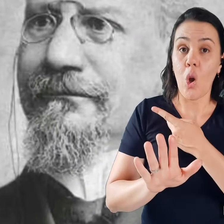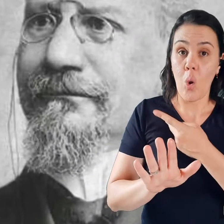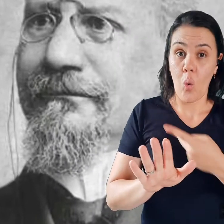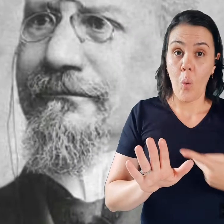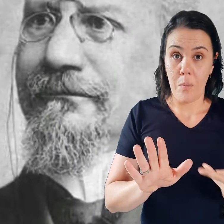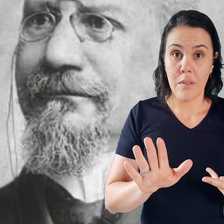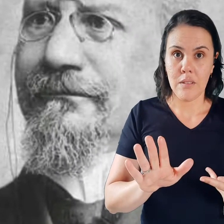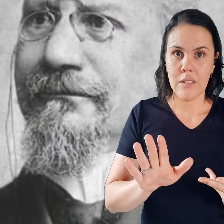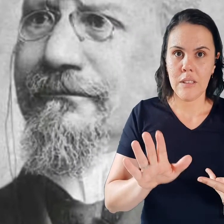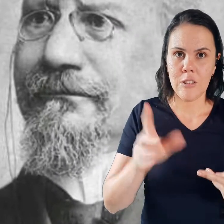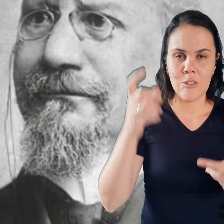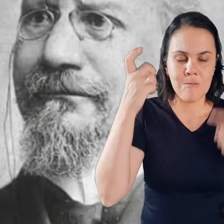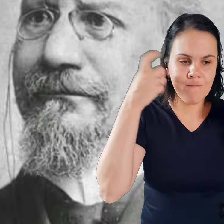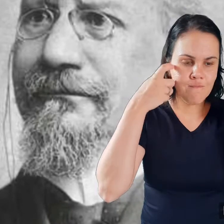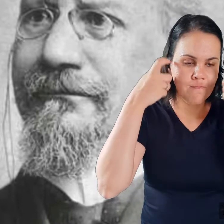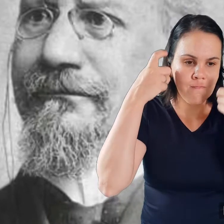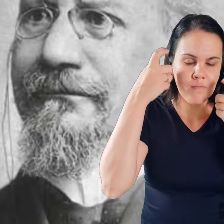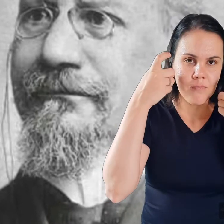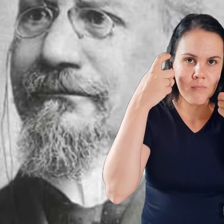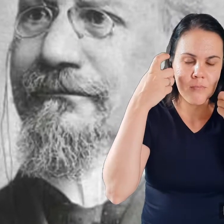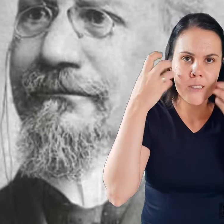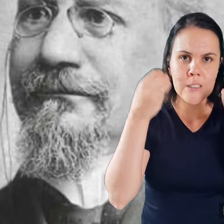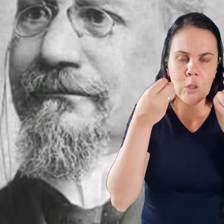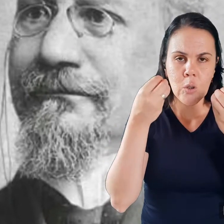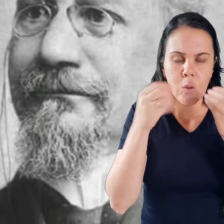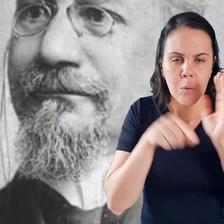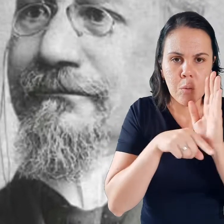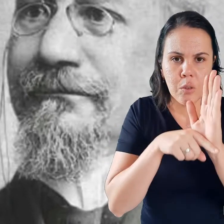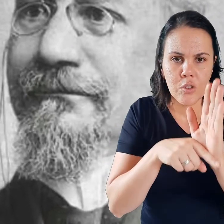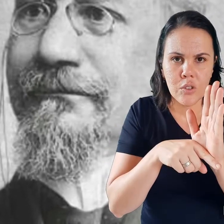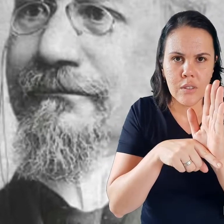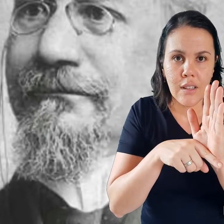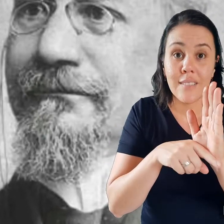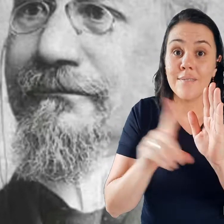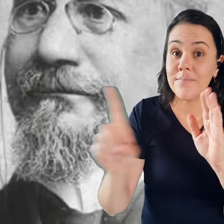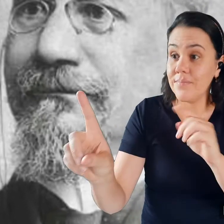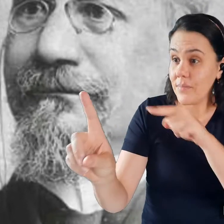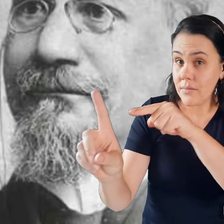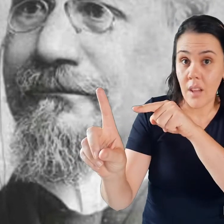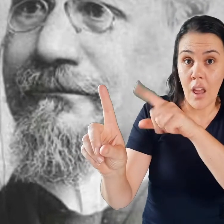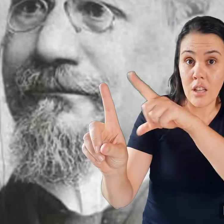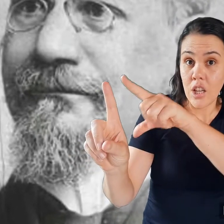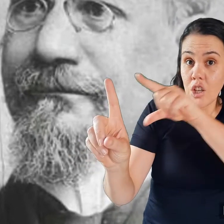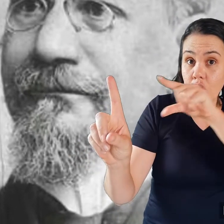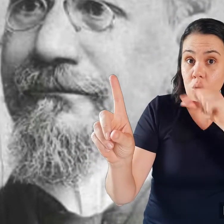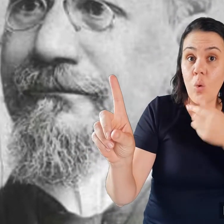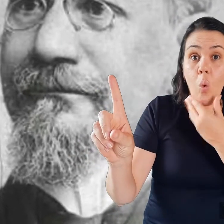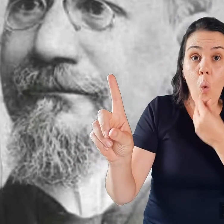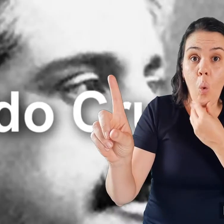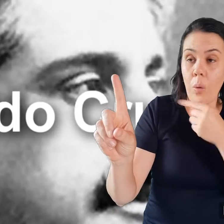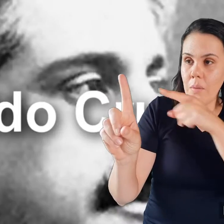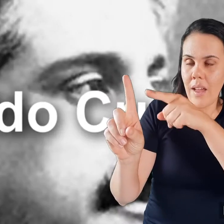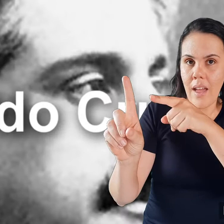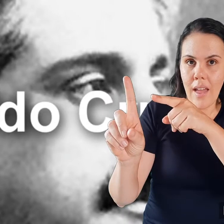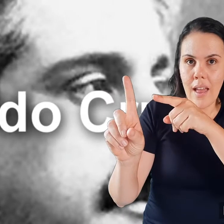a ficar preocupado. Como que eu vou ajudar essas pessoas? Ele escolheu então um médico, Oswaldo